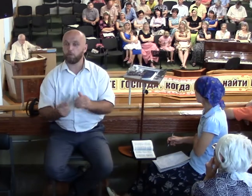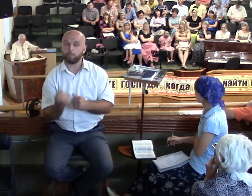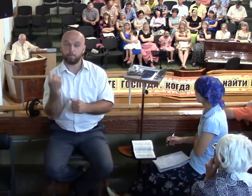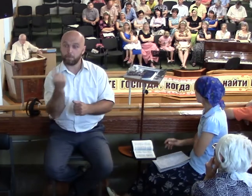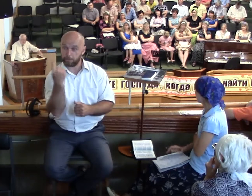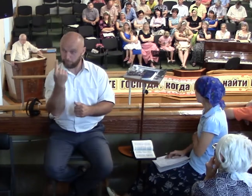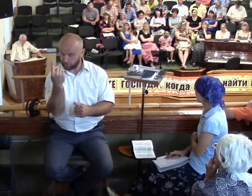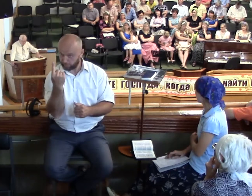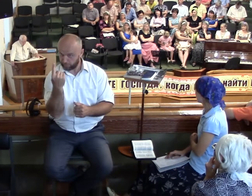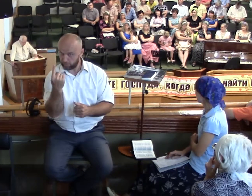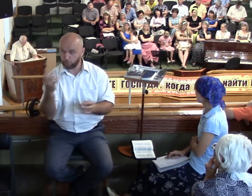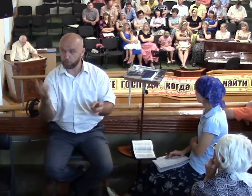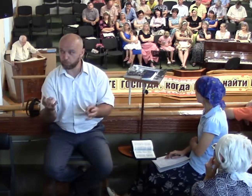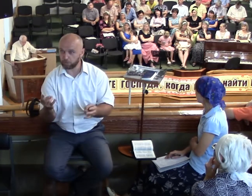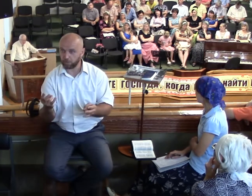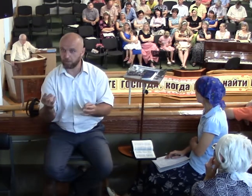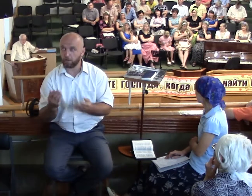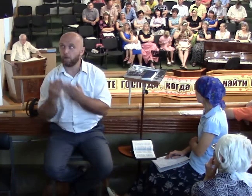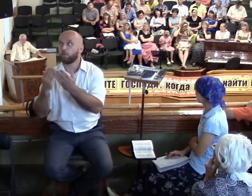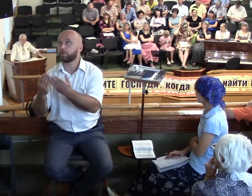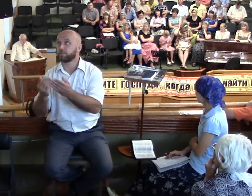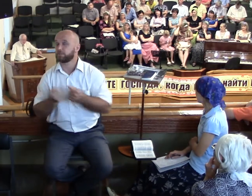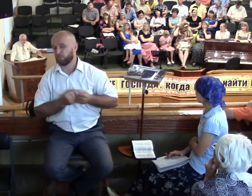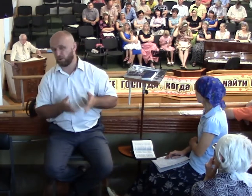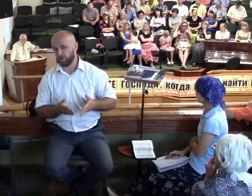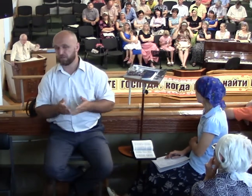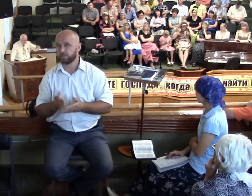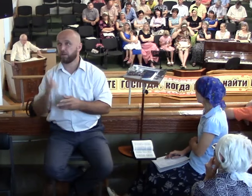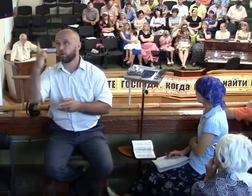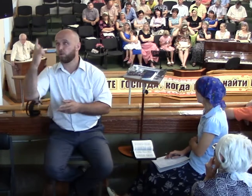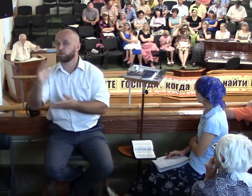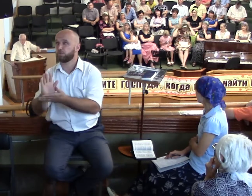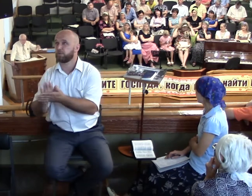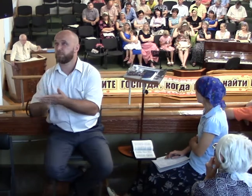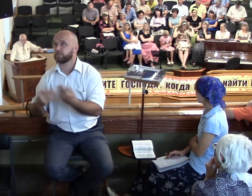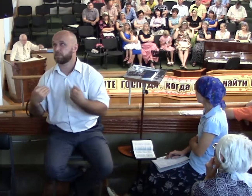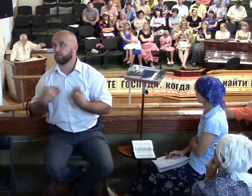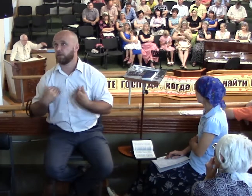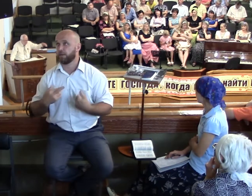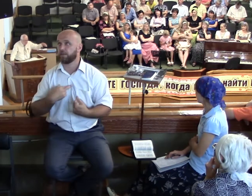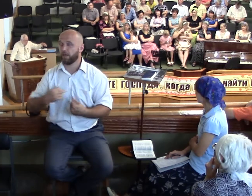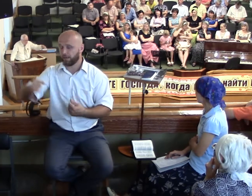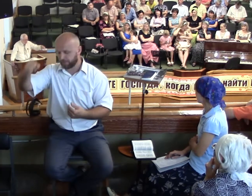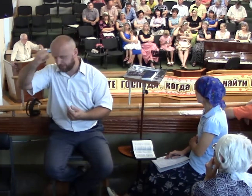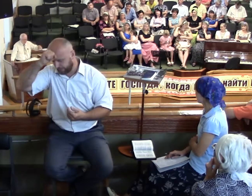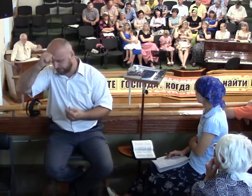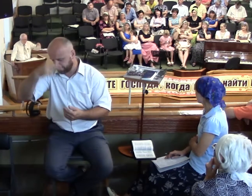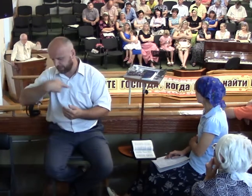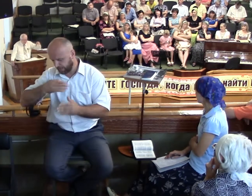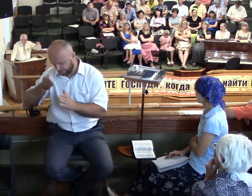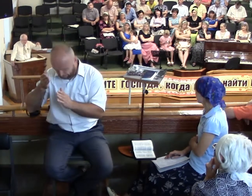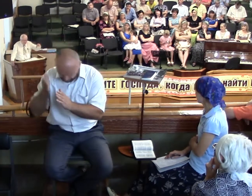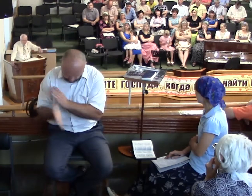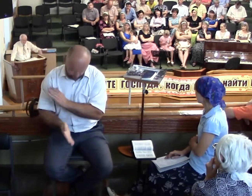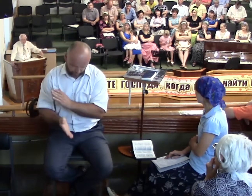если кто-то усыновит, если кто-то назвал своим, значит, он становится уже вот частью.